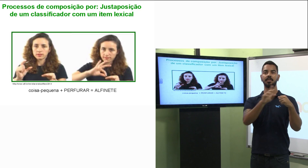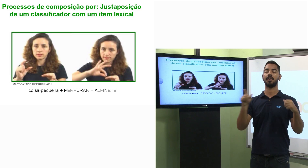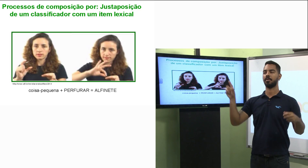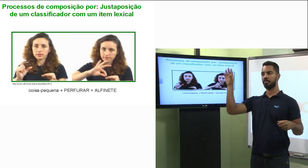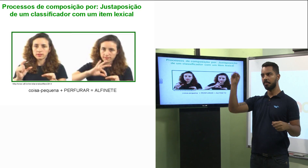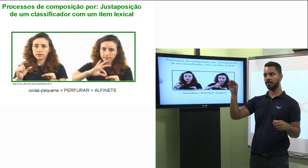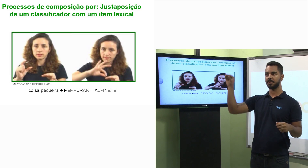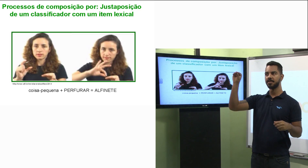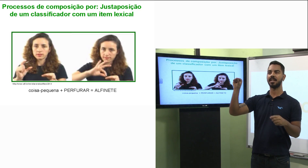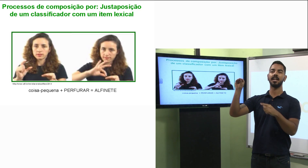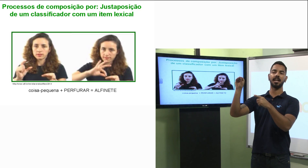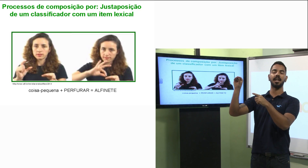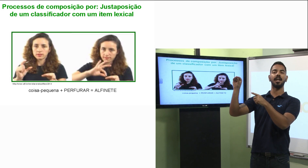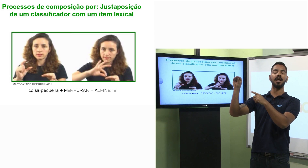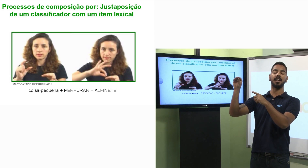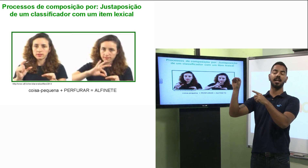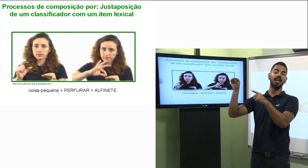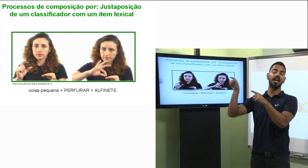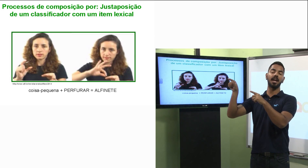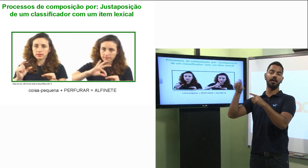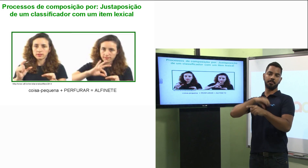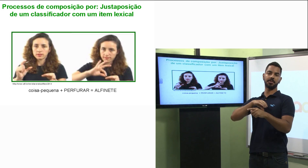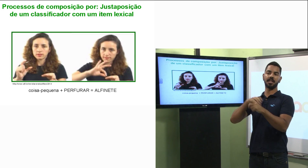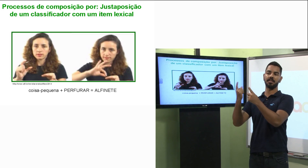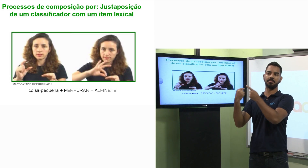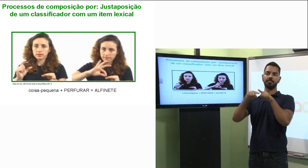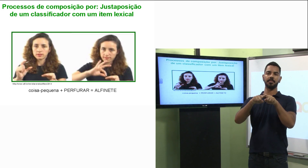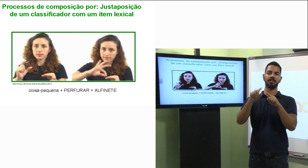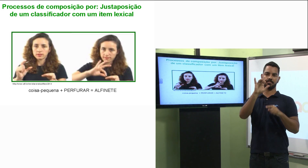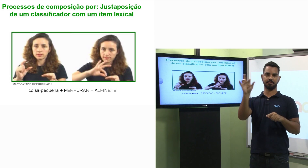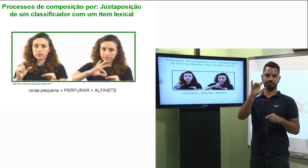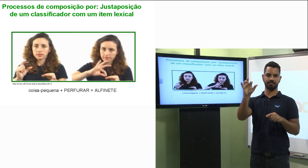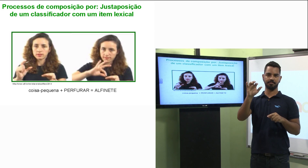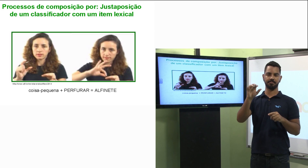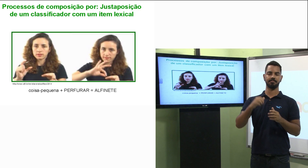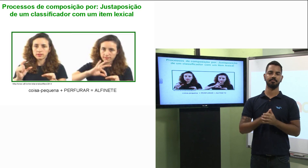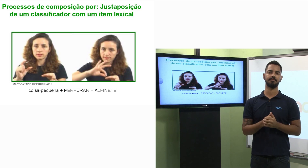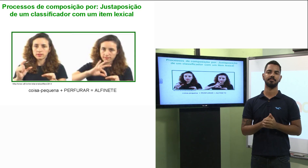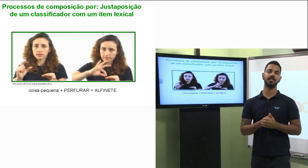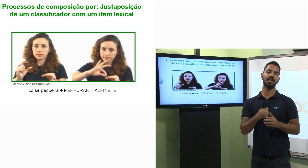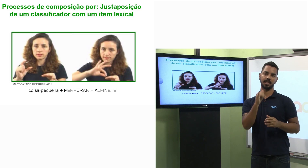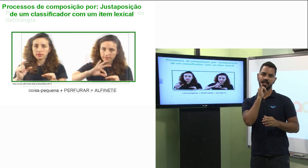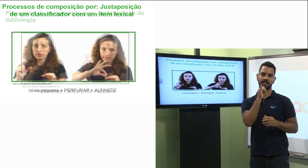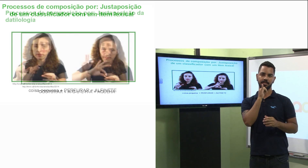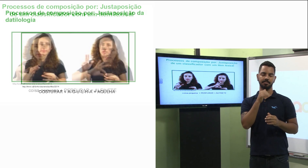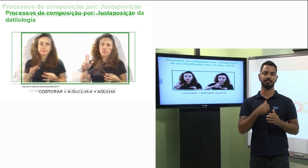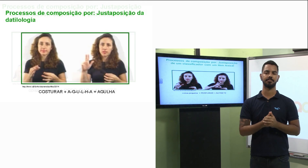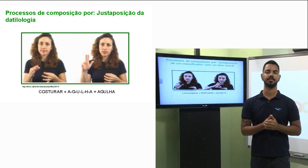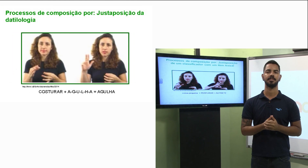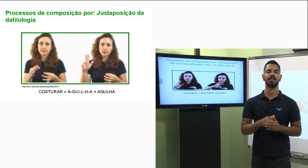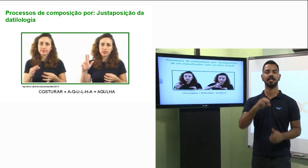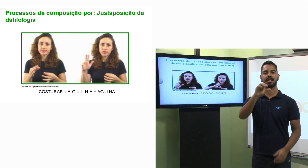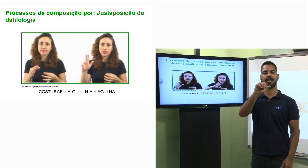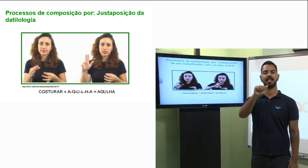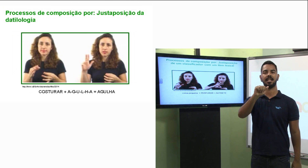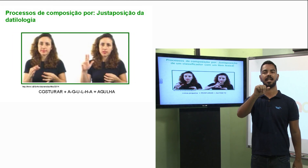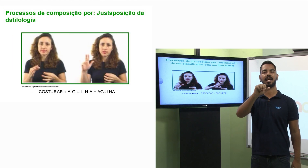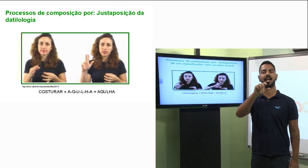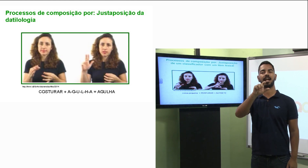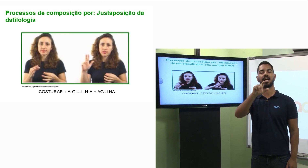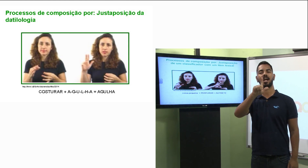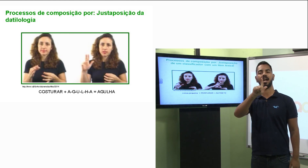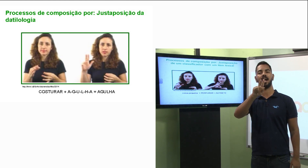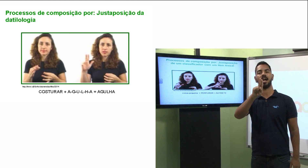verbal seria seu caso instrumental, temos aqui o exemplo de agulha de costurar, que é o sinal